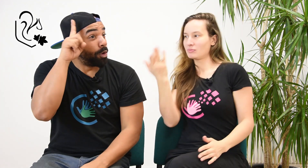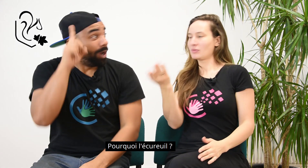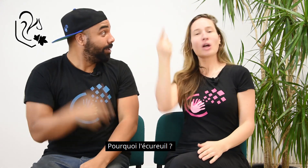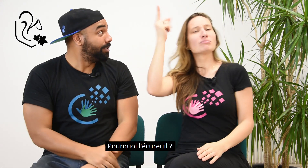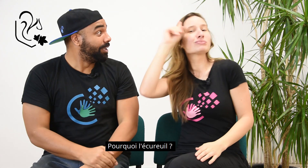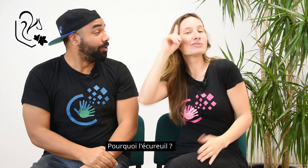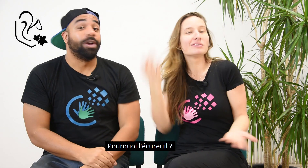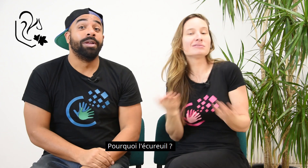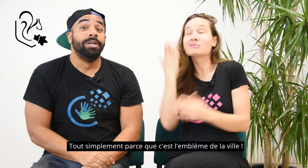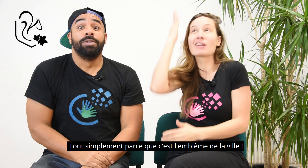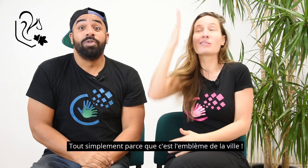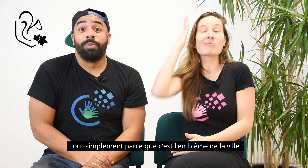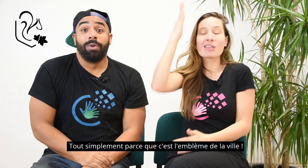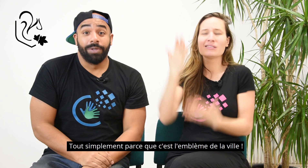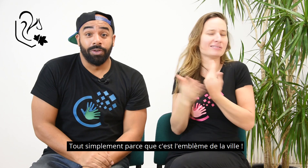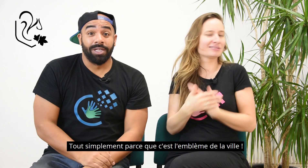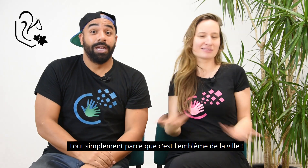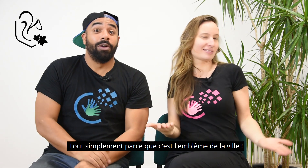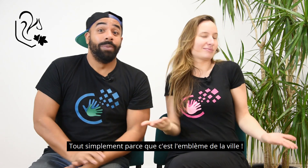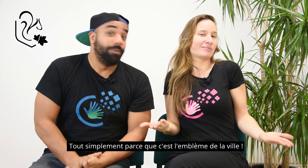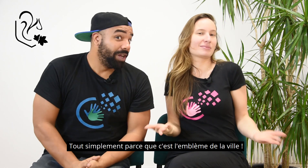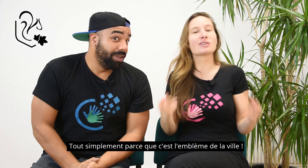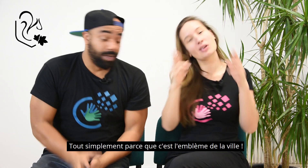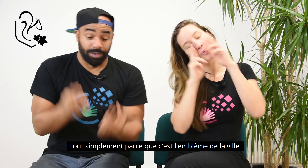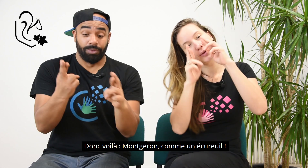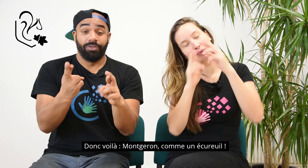Pourquoi l'écureuil? Tout simplement parce que c'est l'emblème de la ville. Donc voilà.